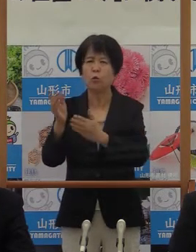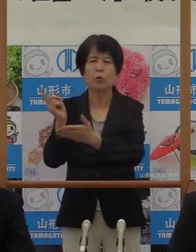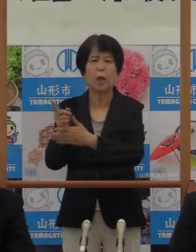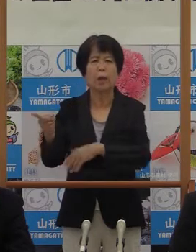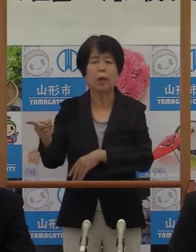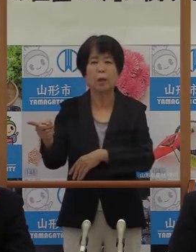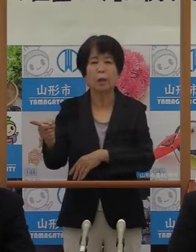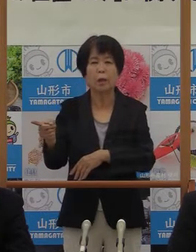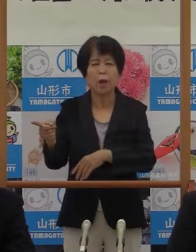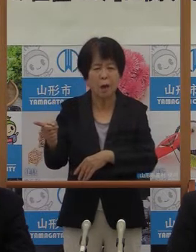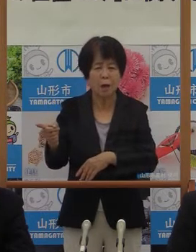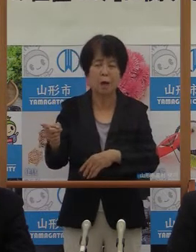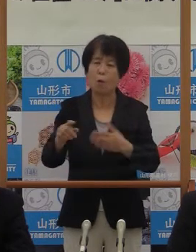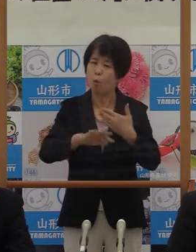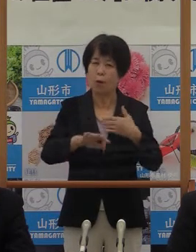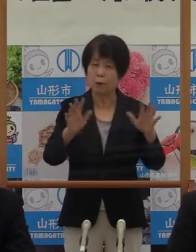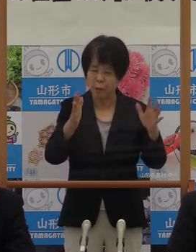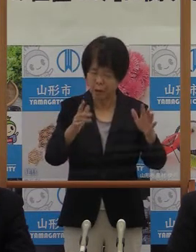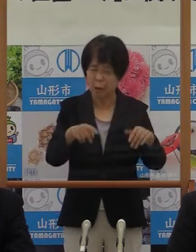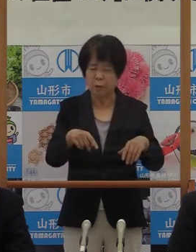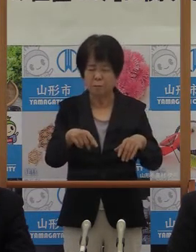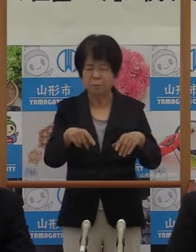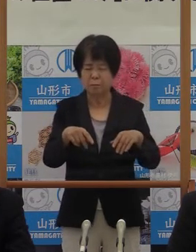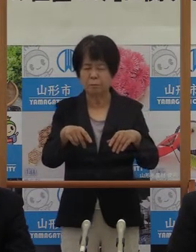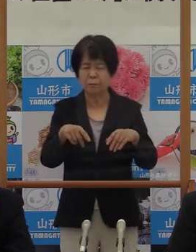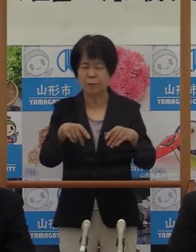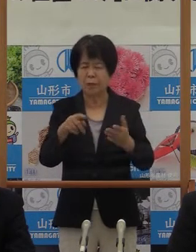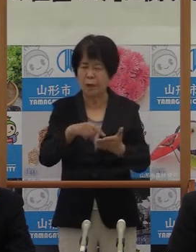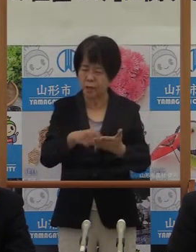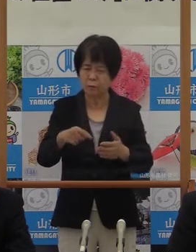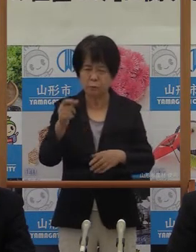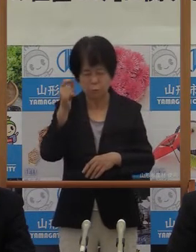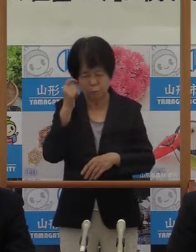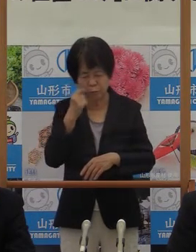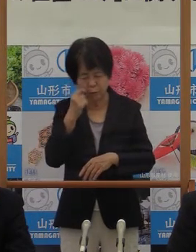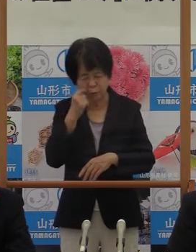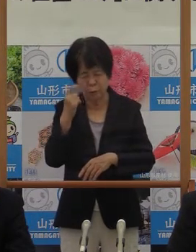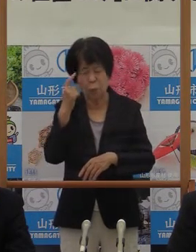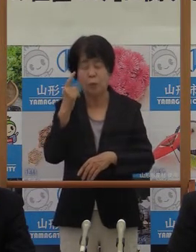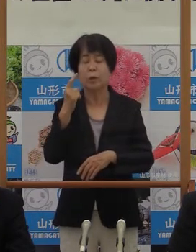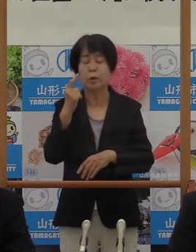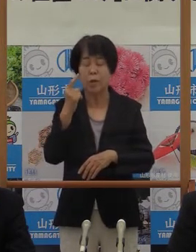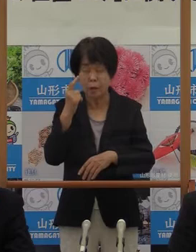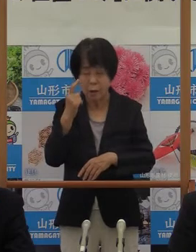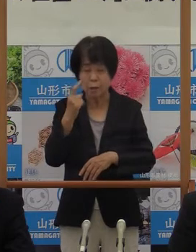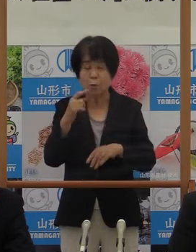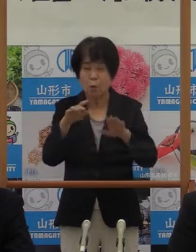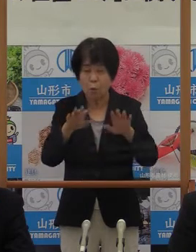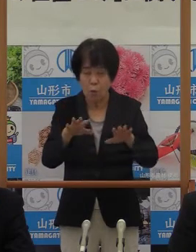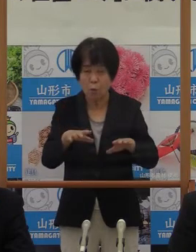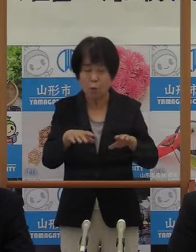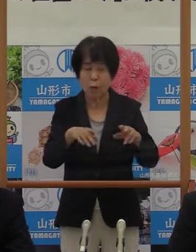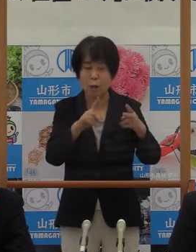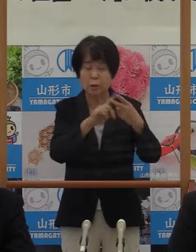り解決困難だなというふうに思っていたんですが、この度のお話が出てですね、